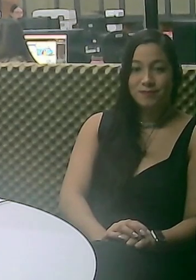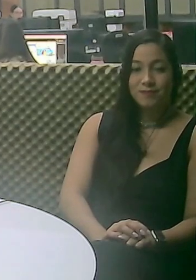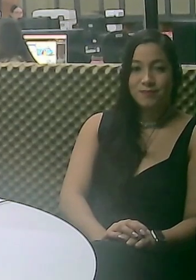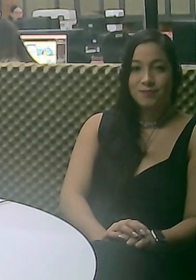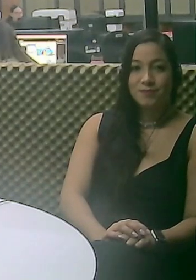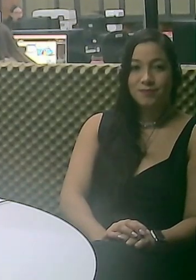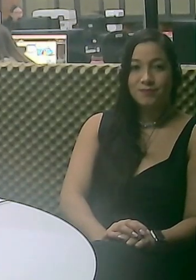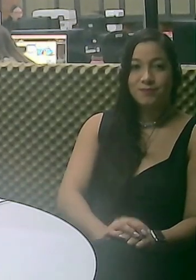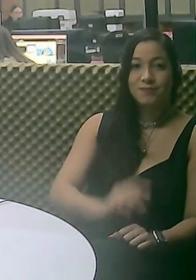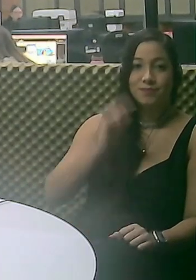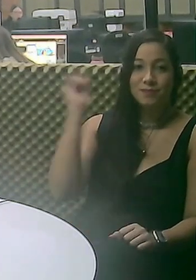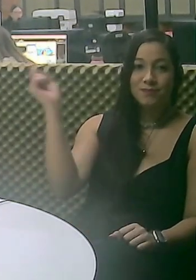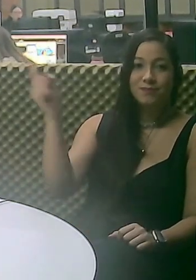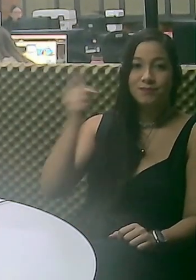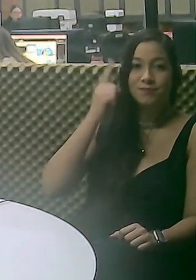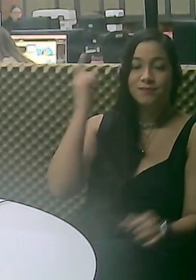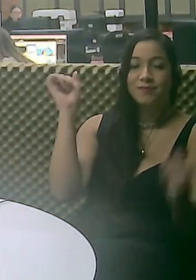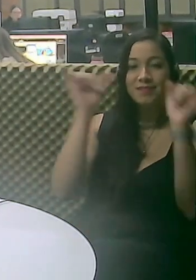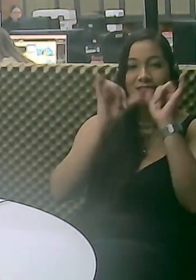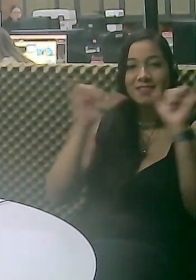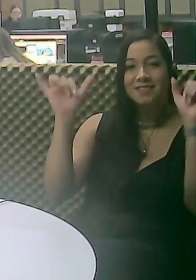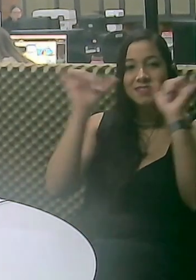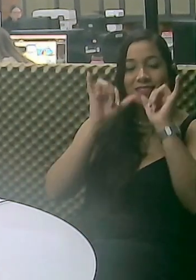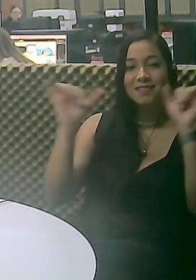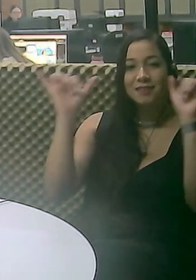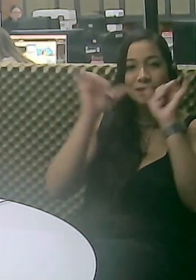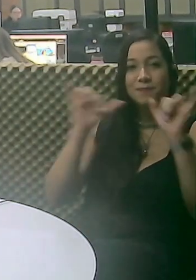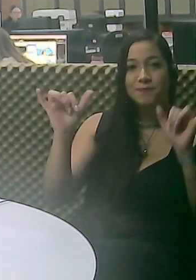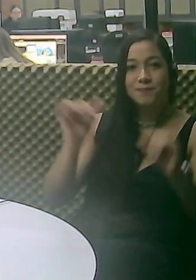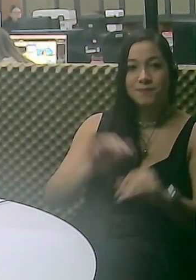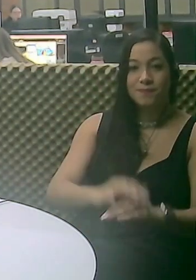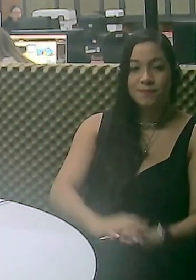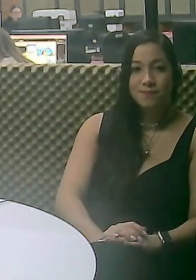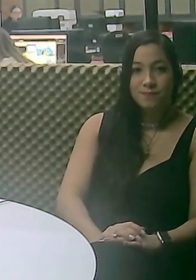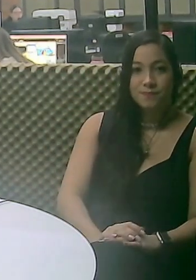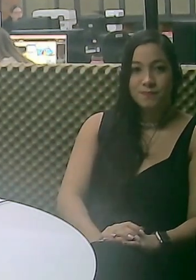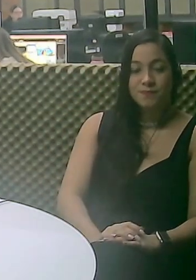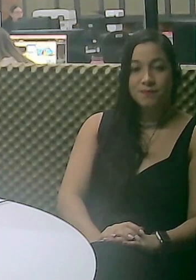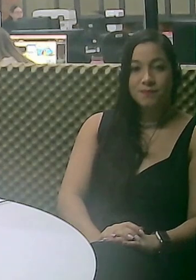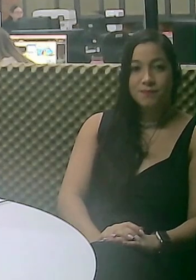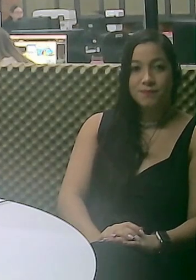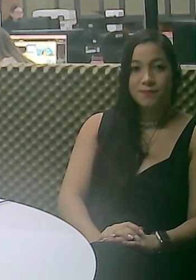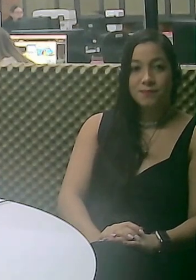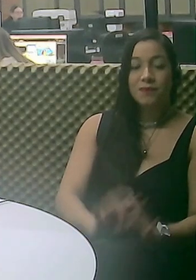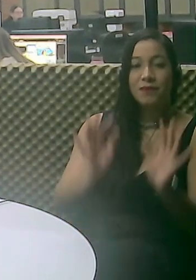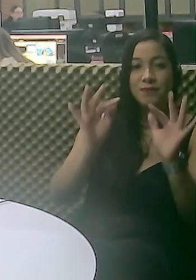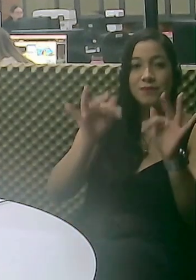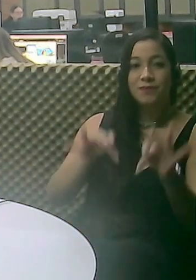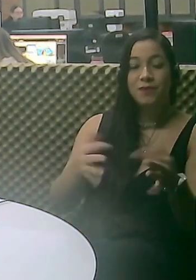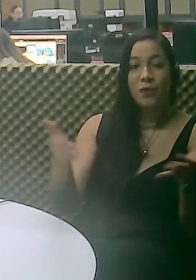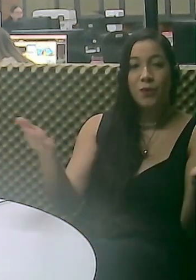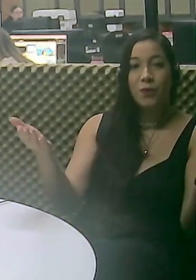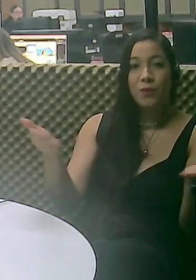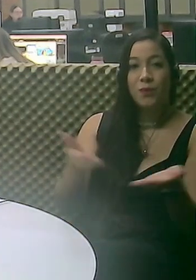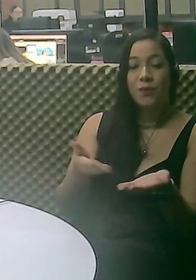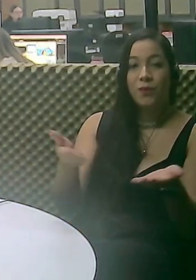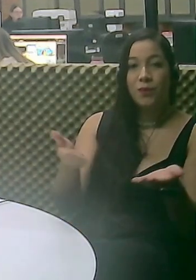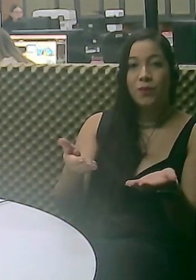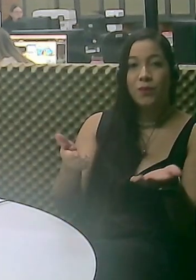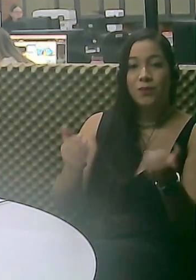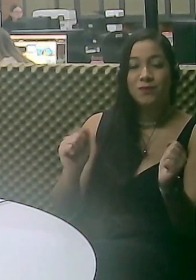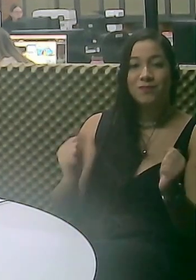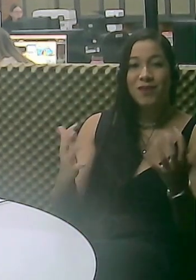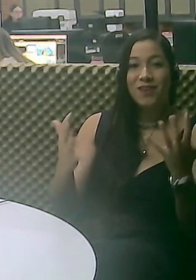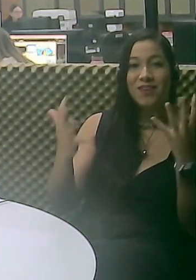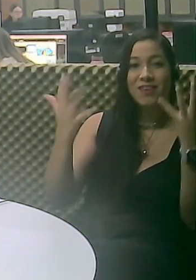Giro de notícias. E encerramos a edição de hoje